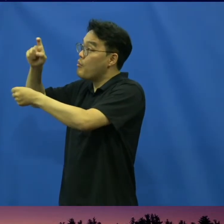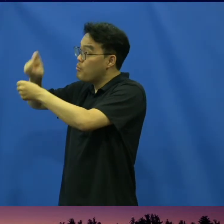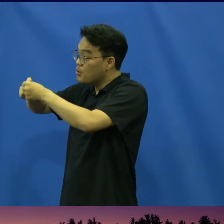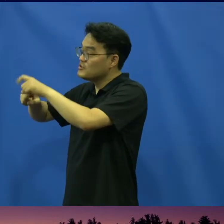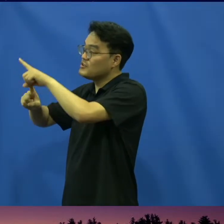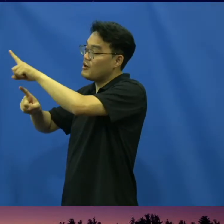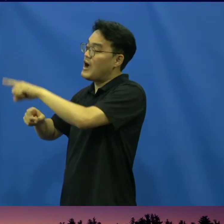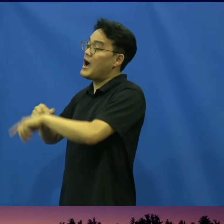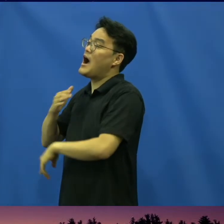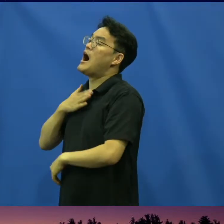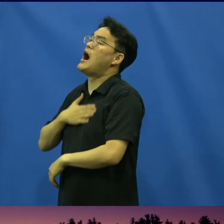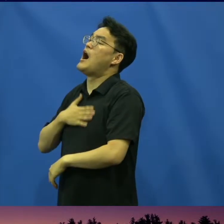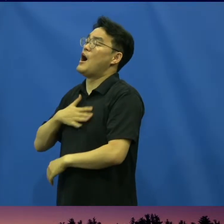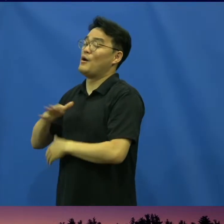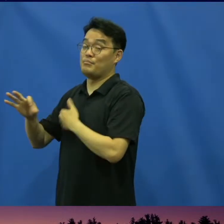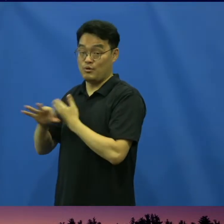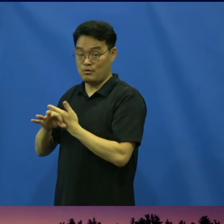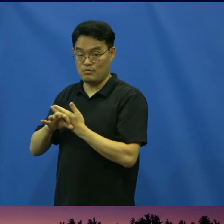나서 헷갈려.